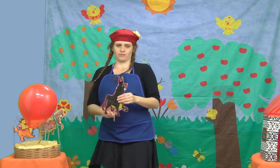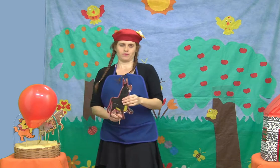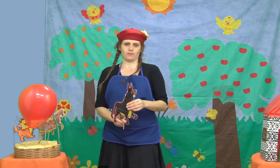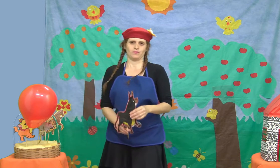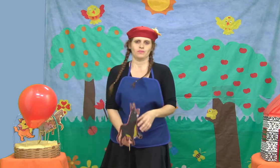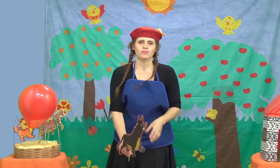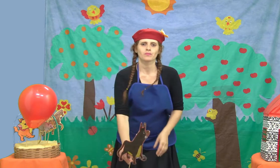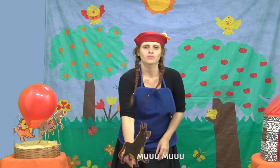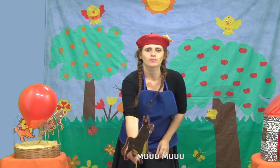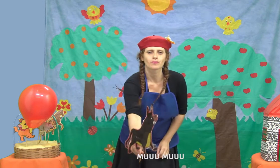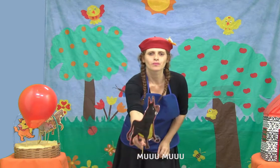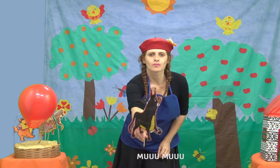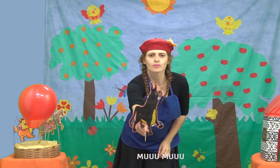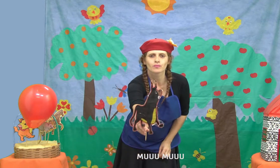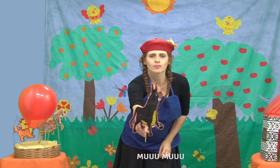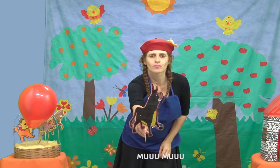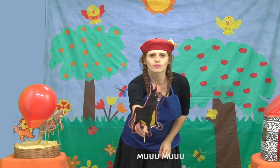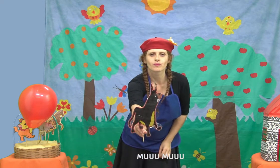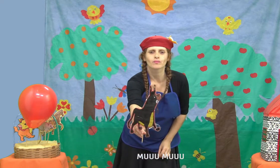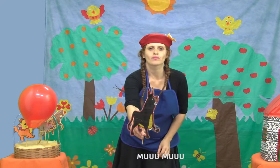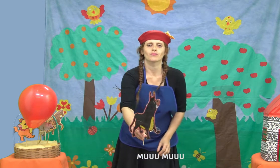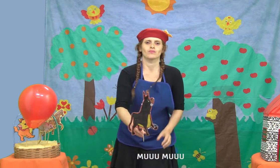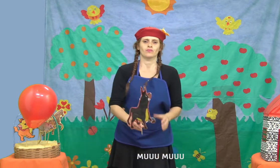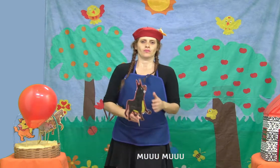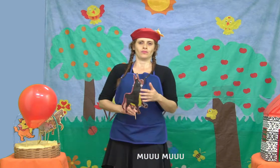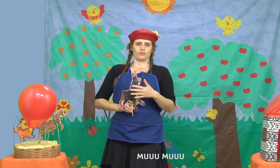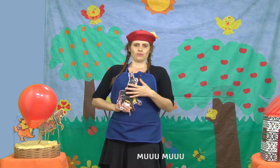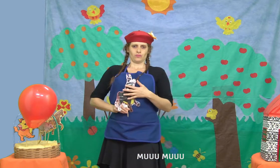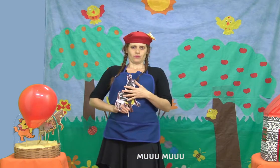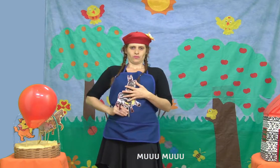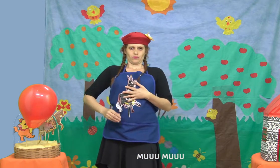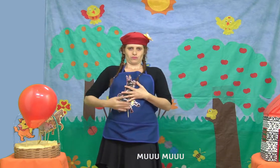o o vôo o